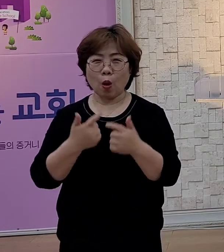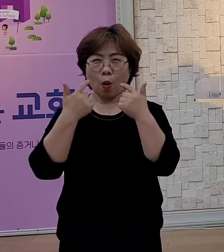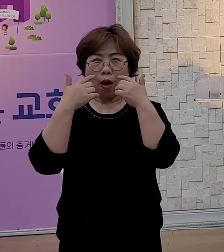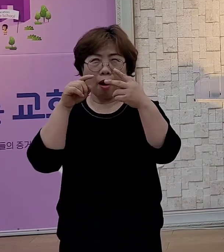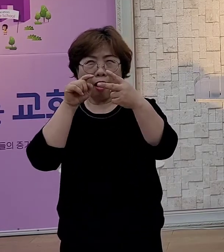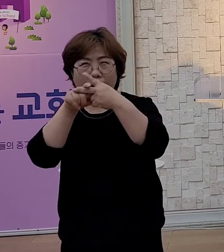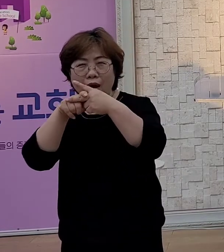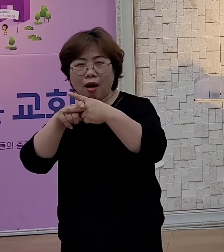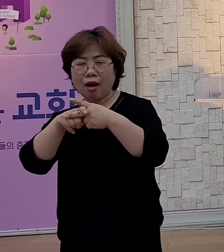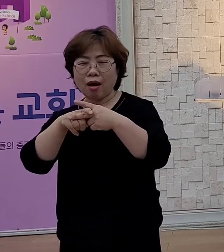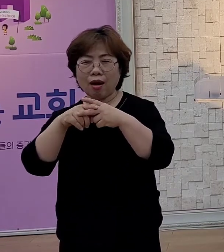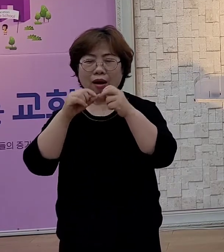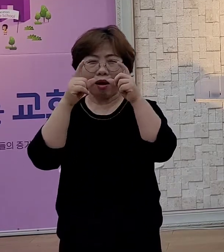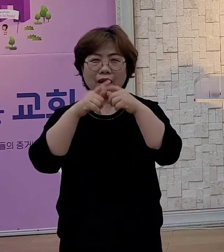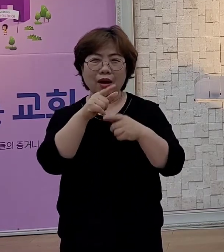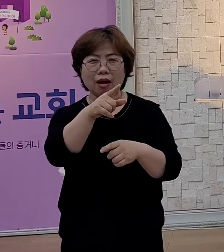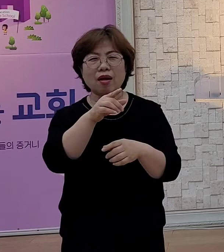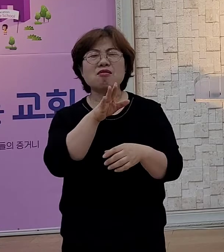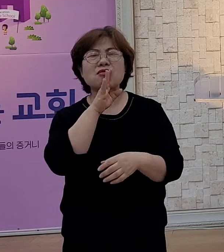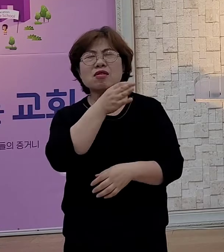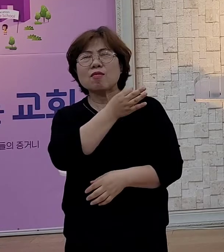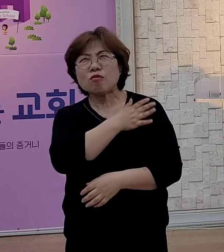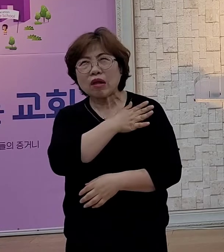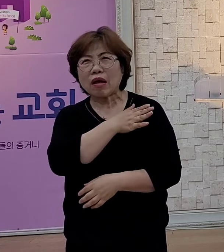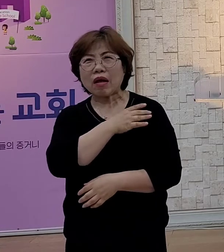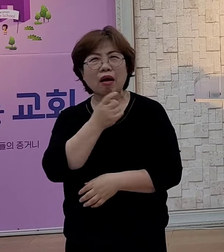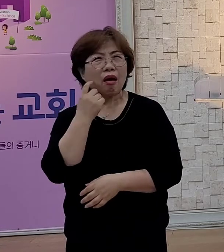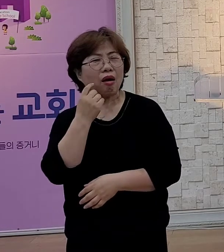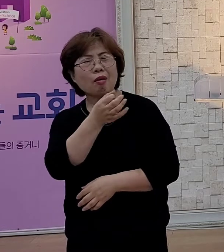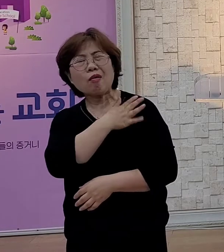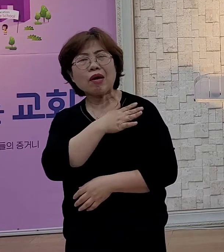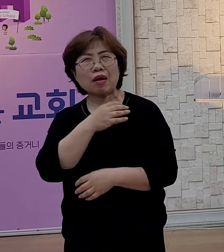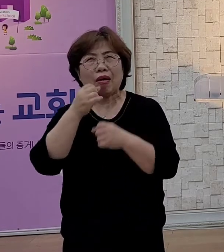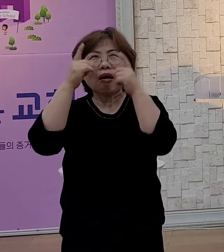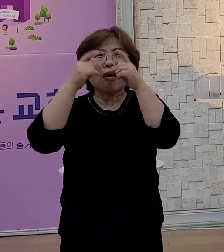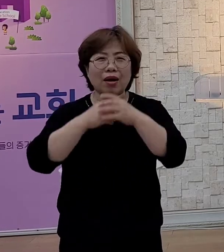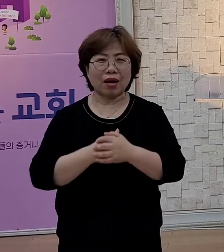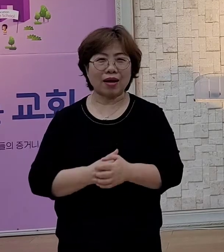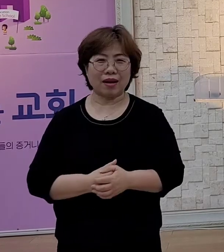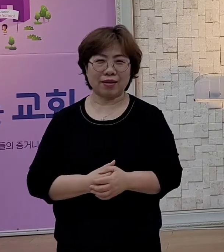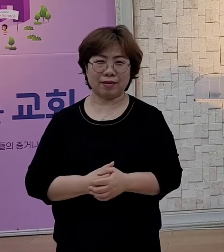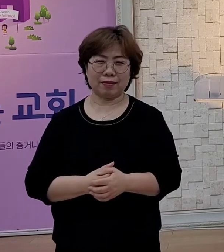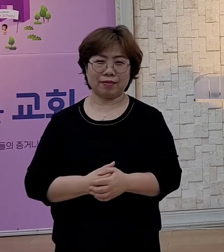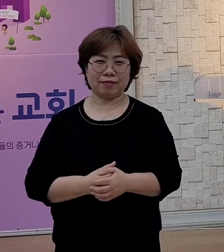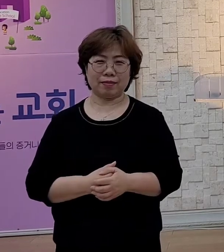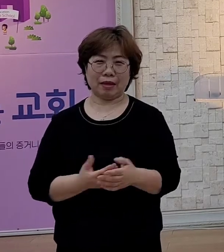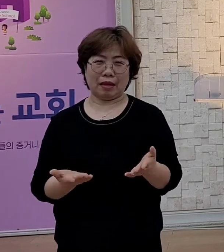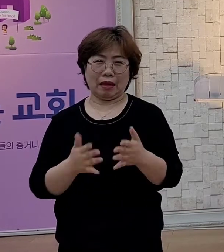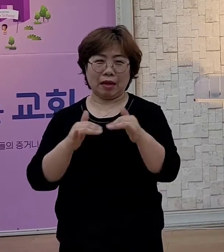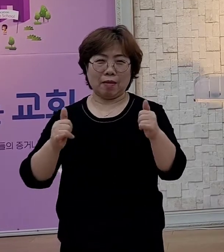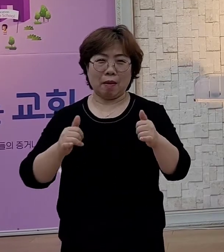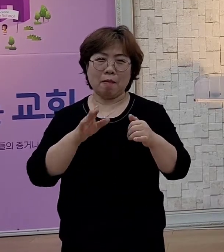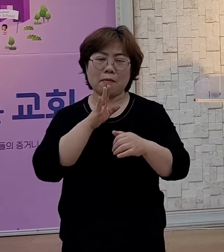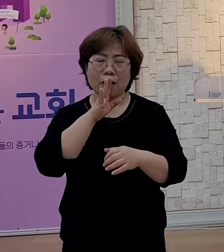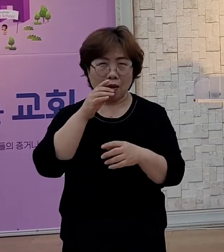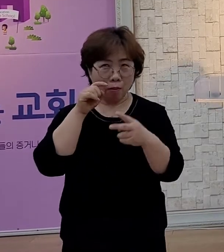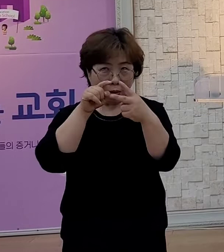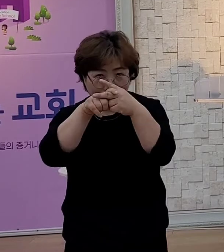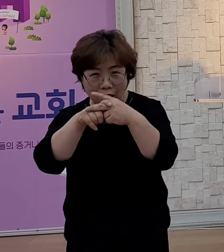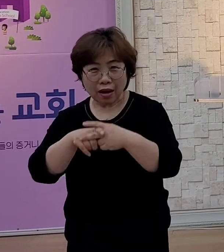알아요. 아, 이 사람 진짜 돈 있는 사람인지, 이 명품 보러 온 사람인지, 사러 온